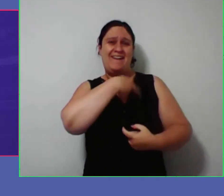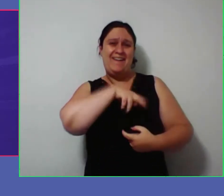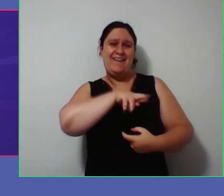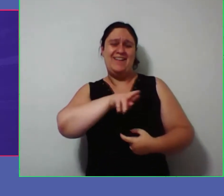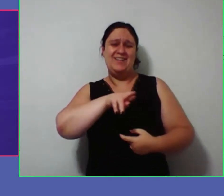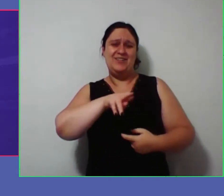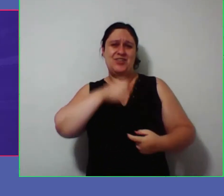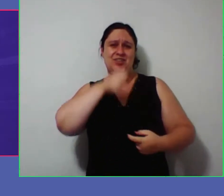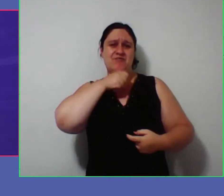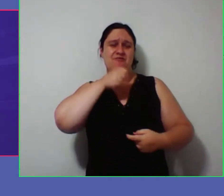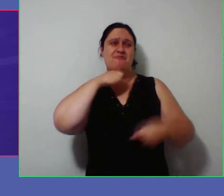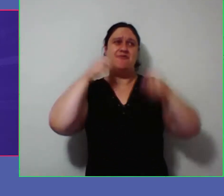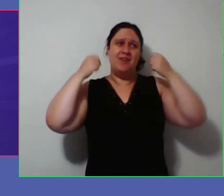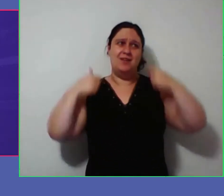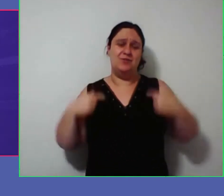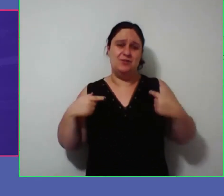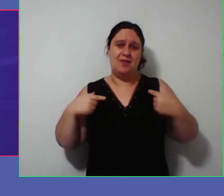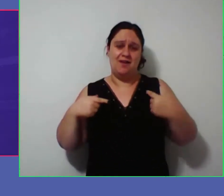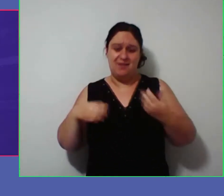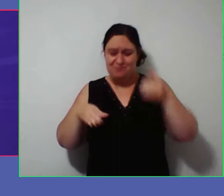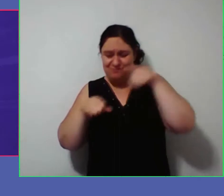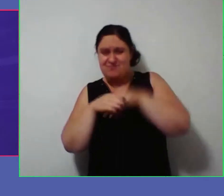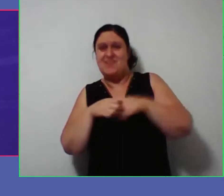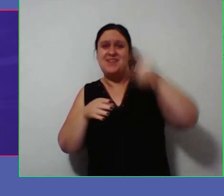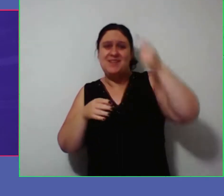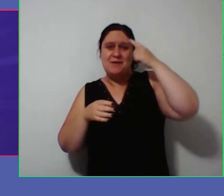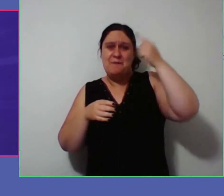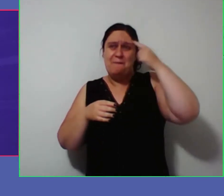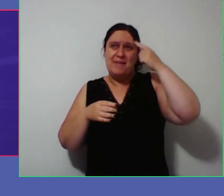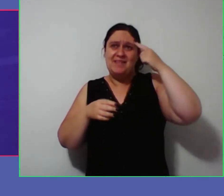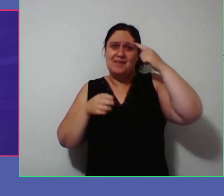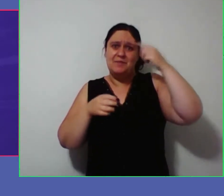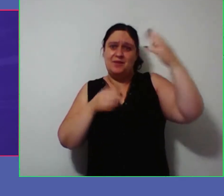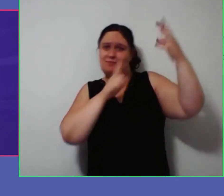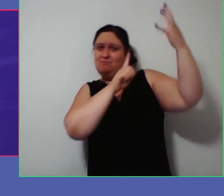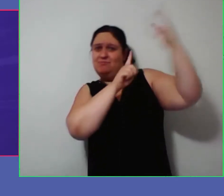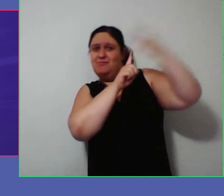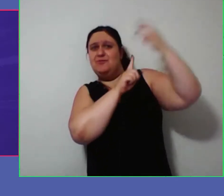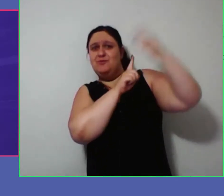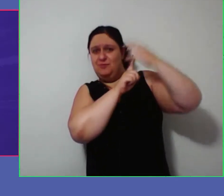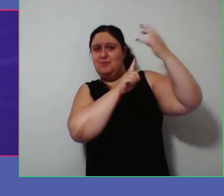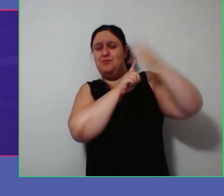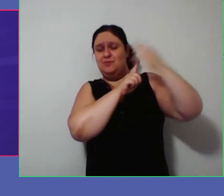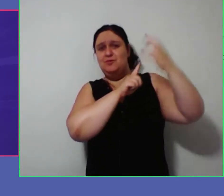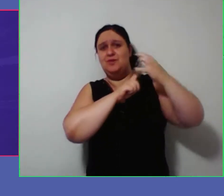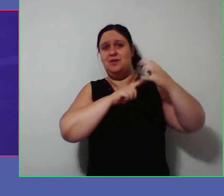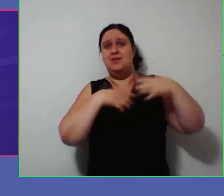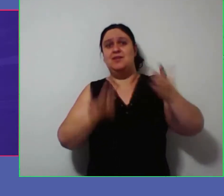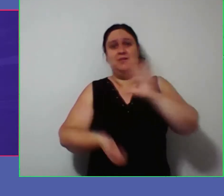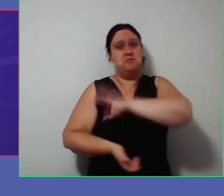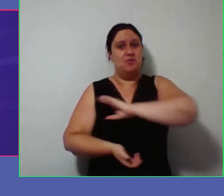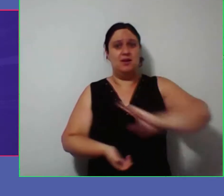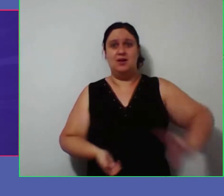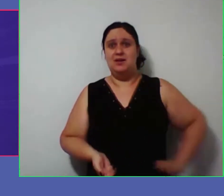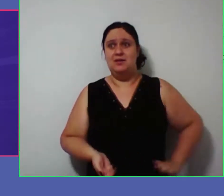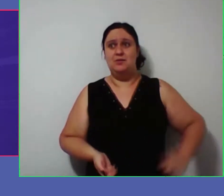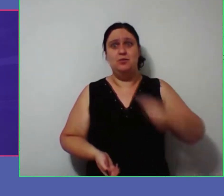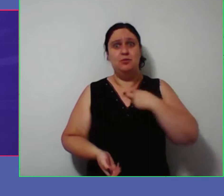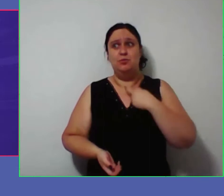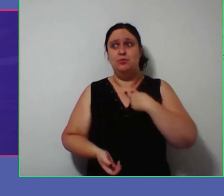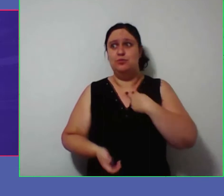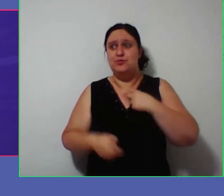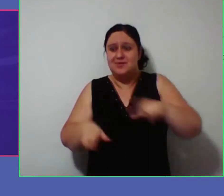humano, não deixando espaço algum para Cristo, o novo Rei. O Senhor levou seus